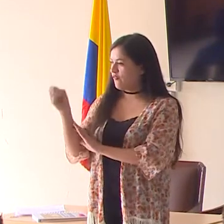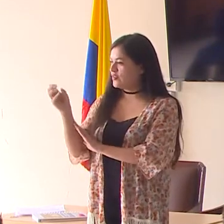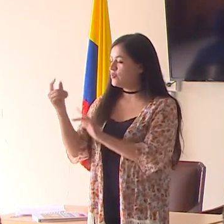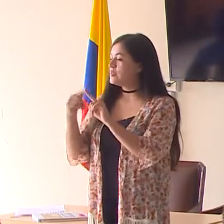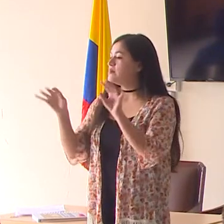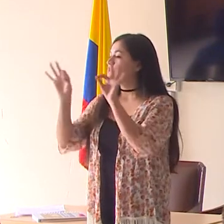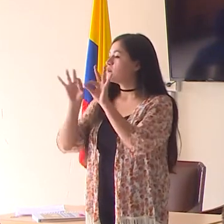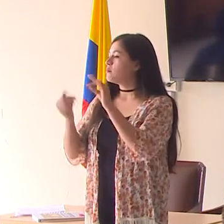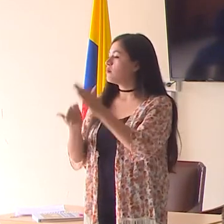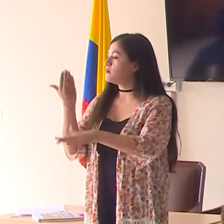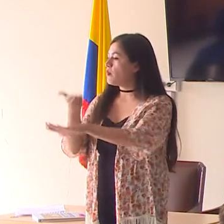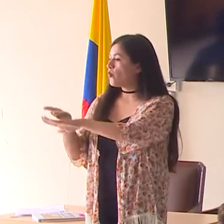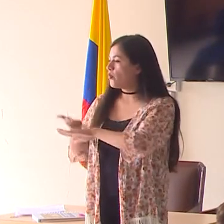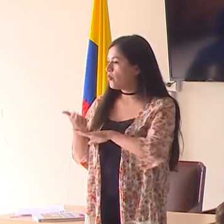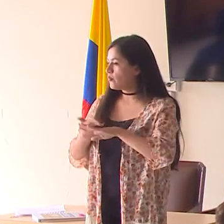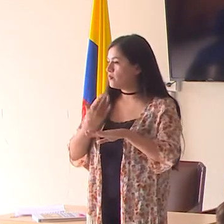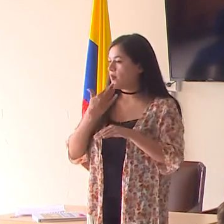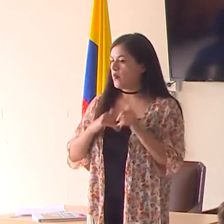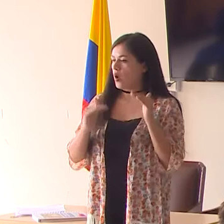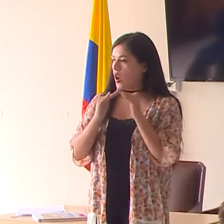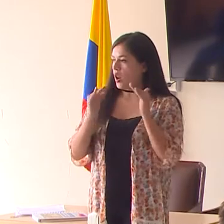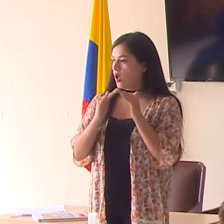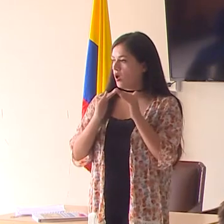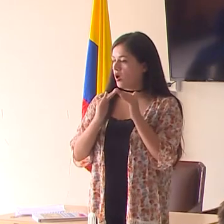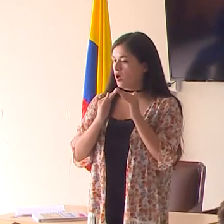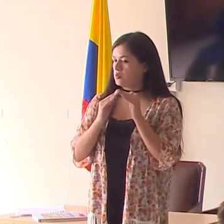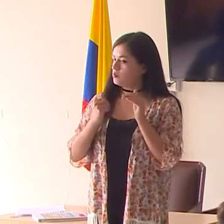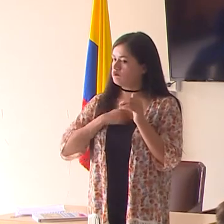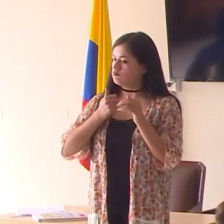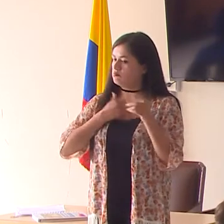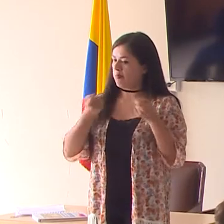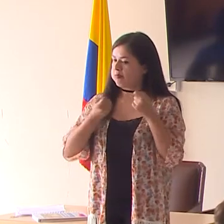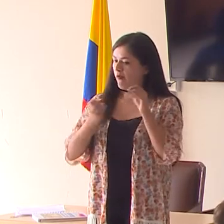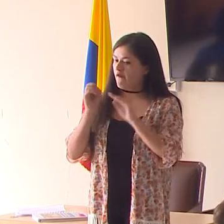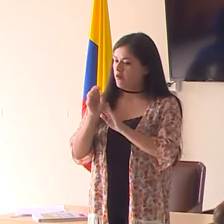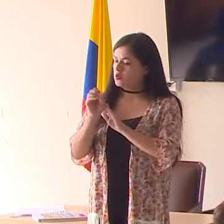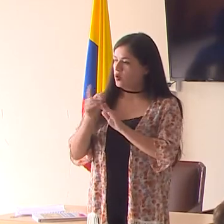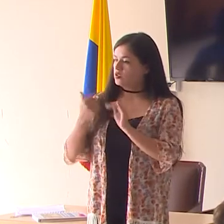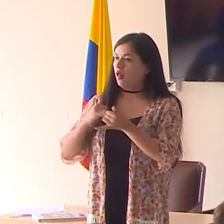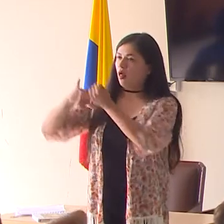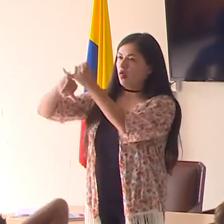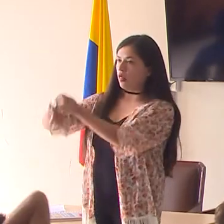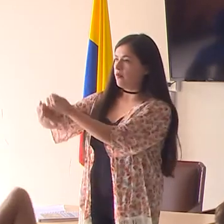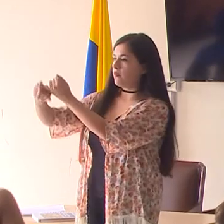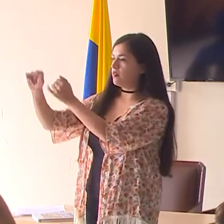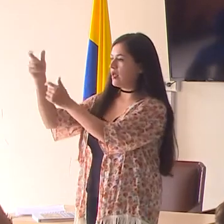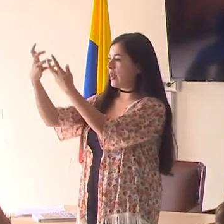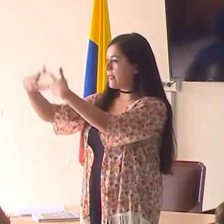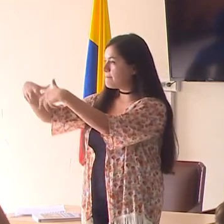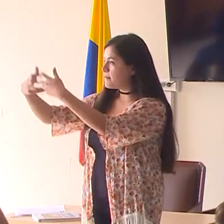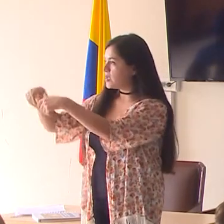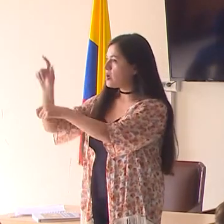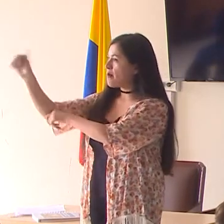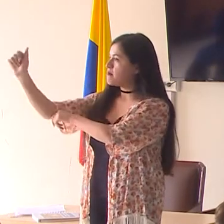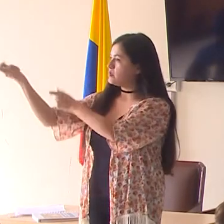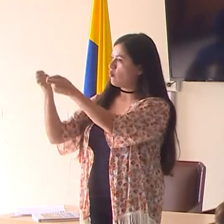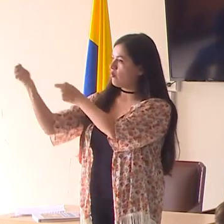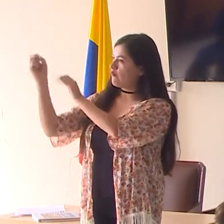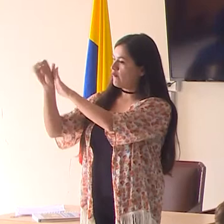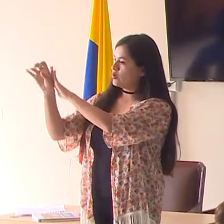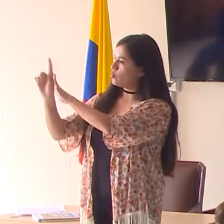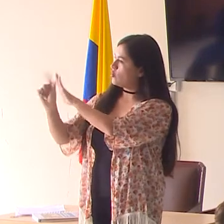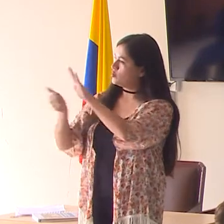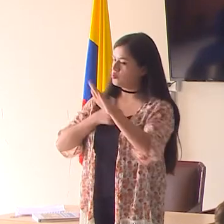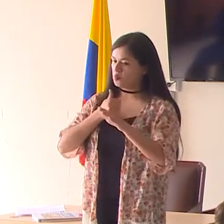comunitario que permitan que yo no dependa los grandes infraestructuras de manejo y residuos sólidos de disposición de